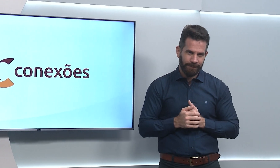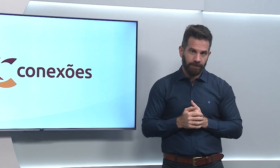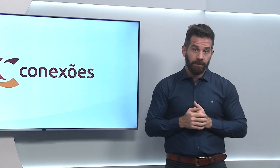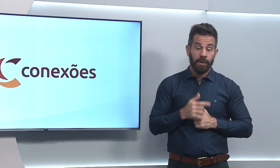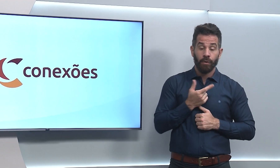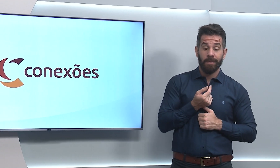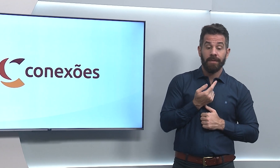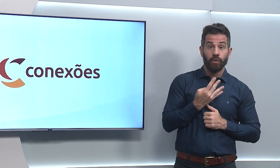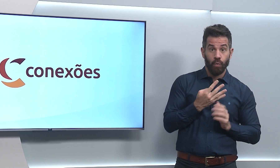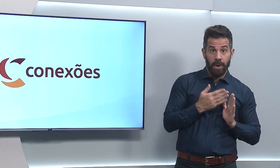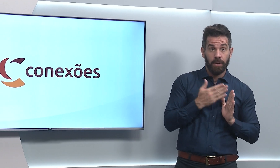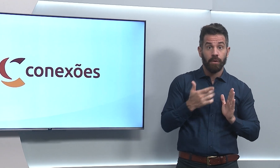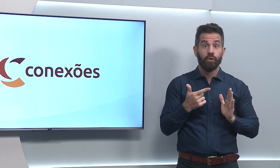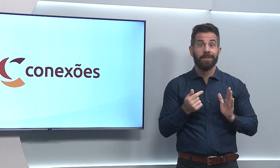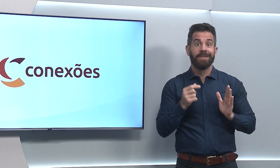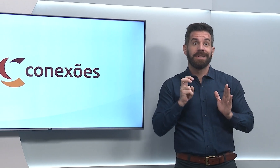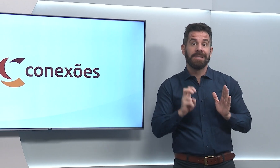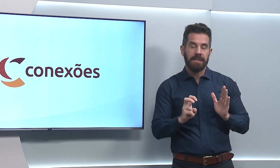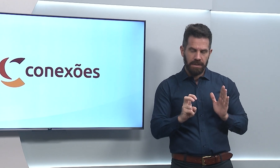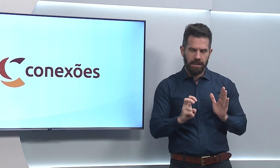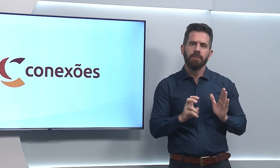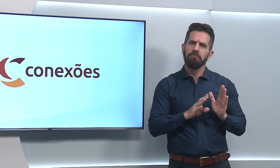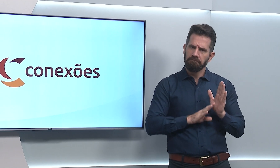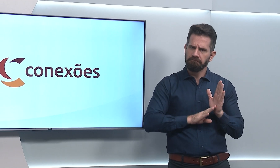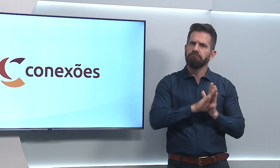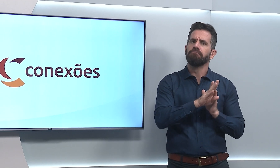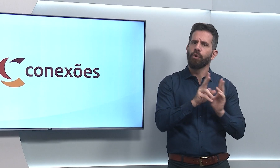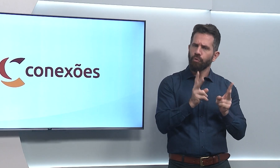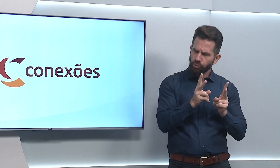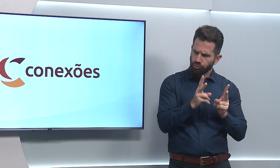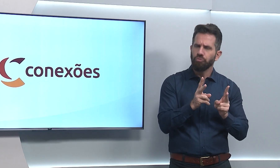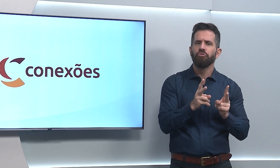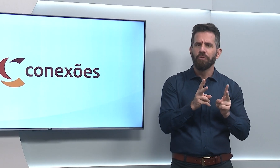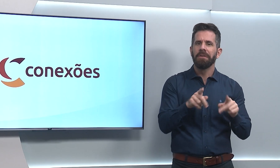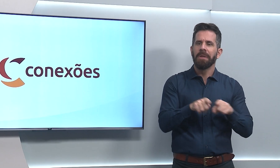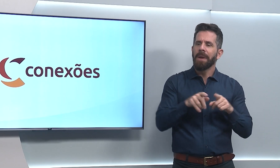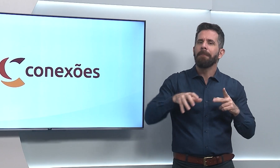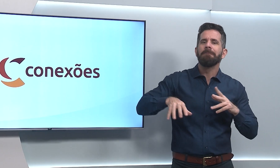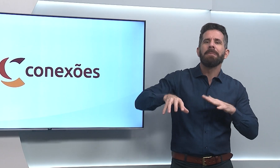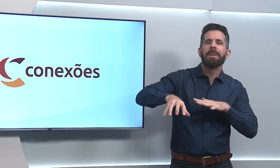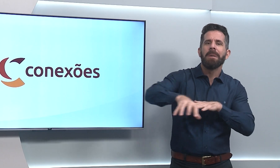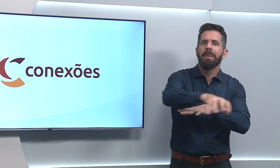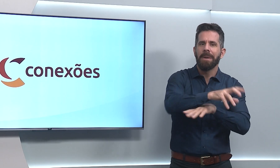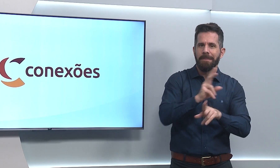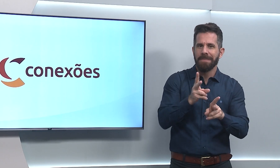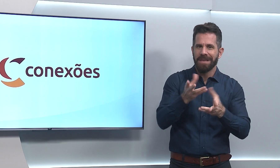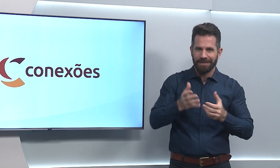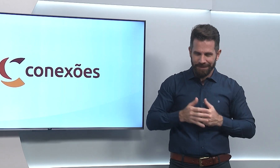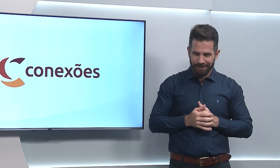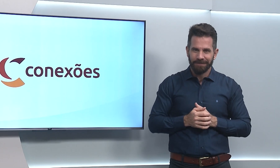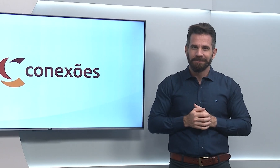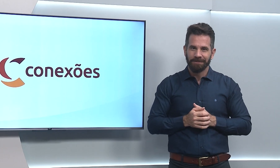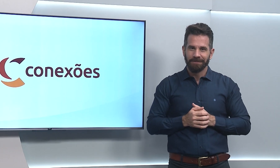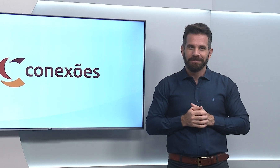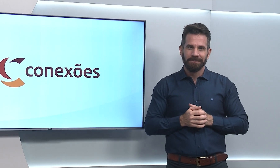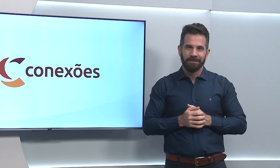para 2025, o aumento foi consistente em todos os segmentos mapeados.